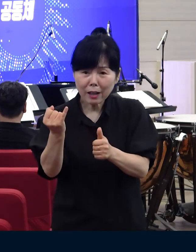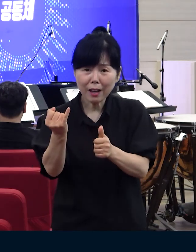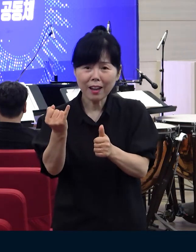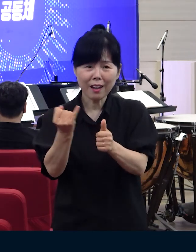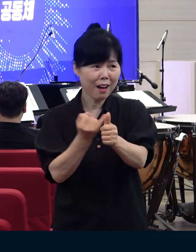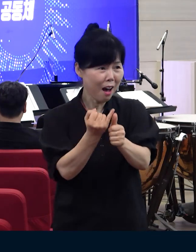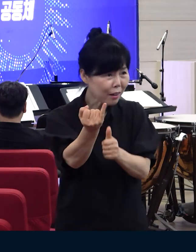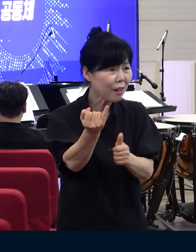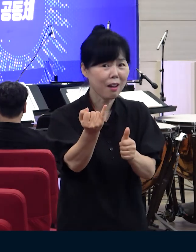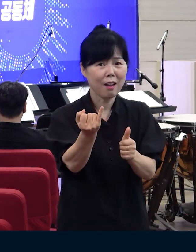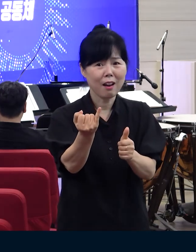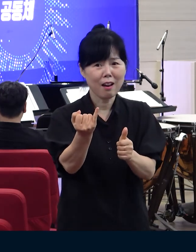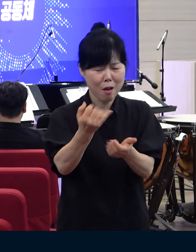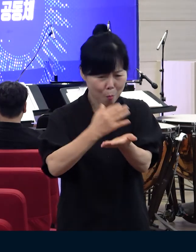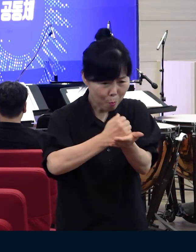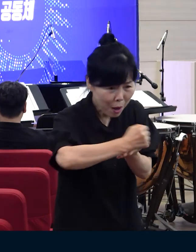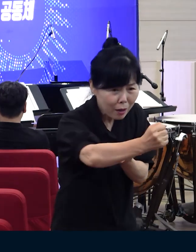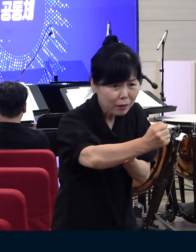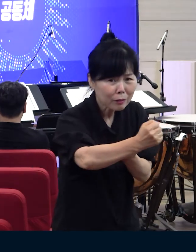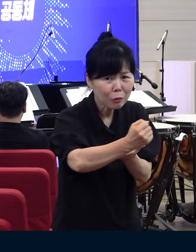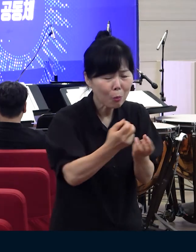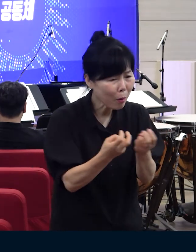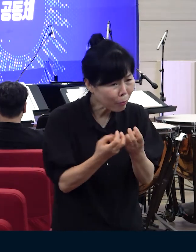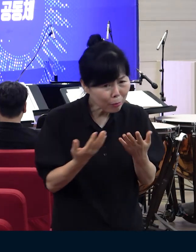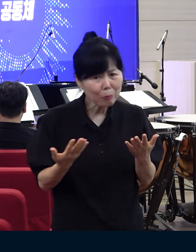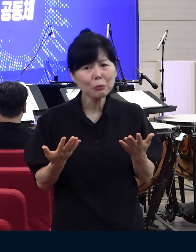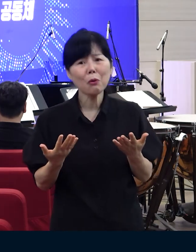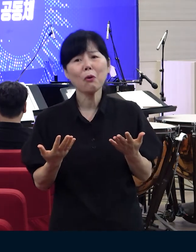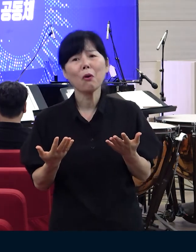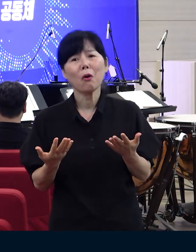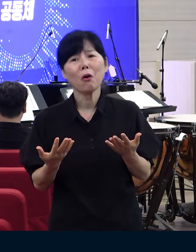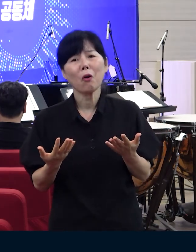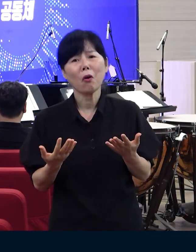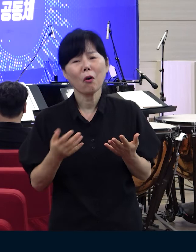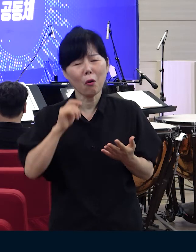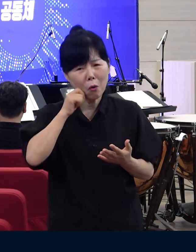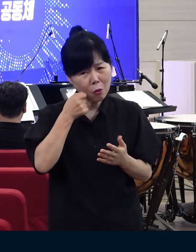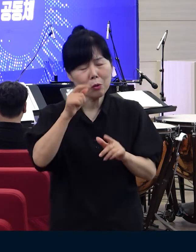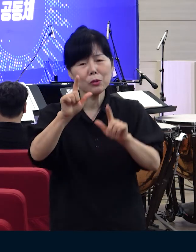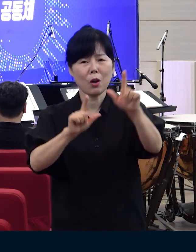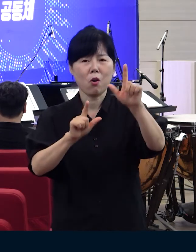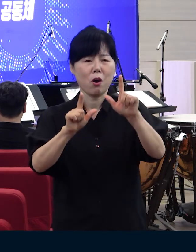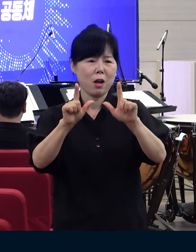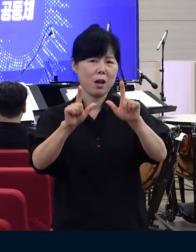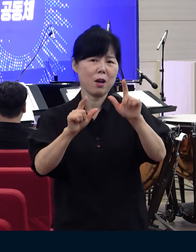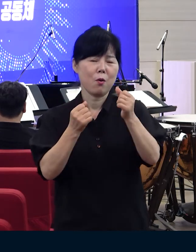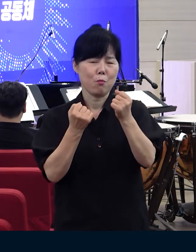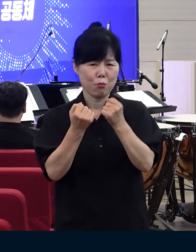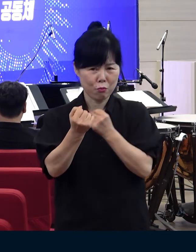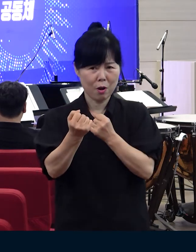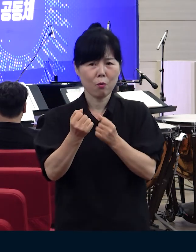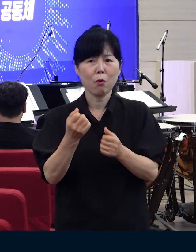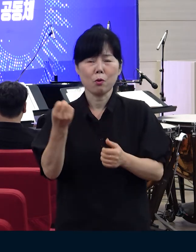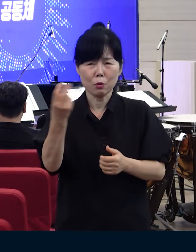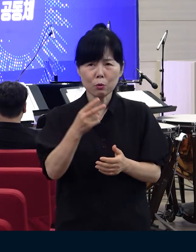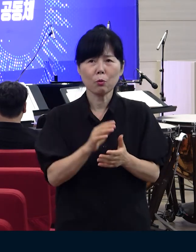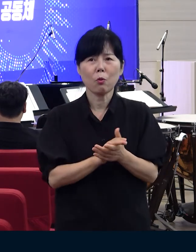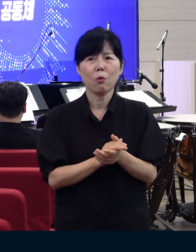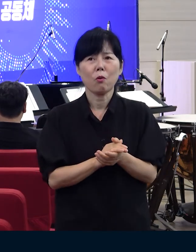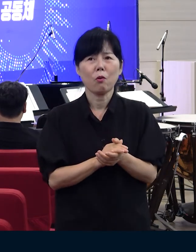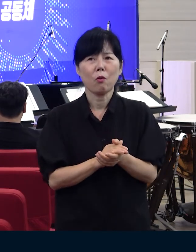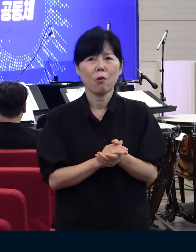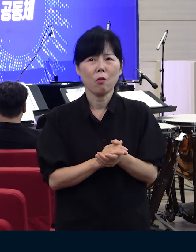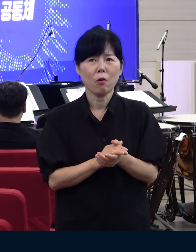갖다가 빼앗기면서 아무것도 할 수 없을 만큼 어려운 상황, 그런 힘든 상황 속에서, 그리고